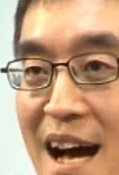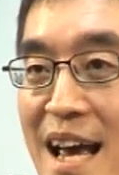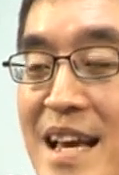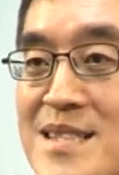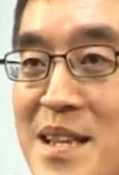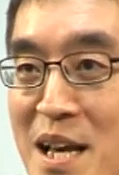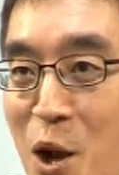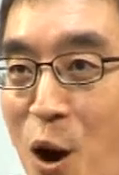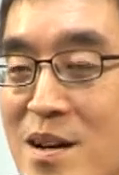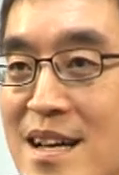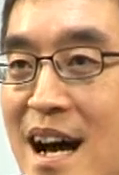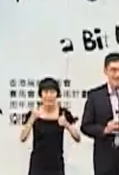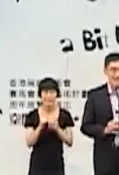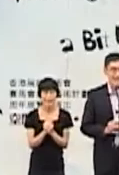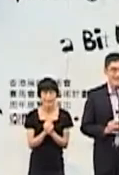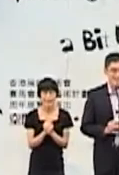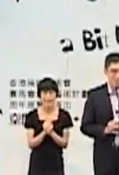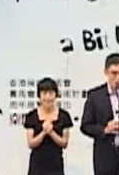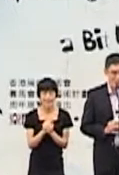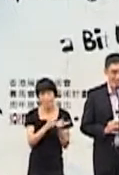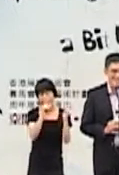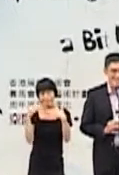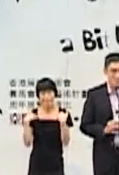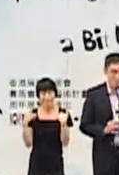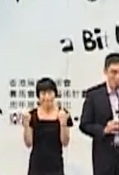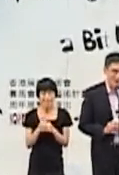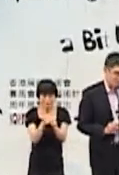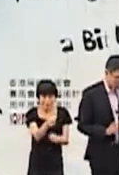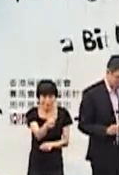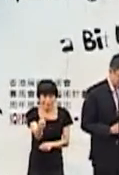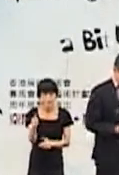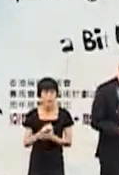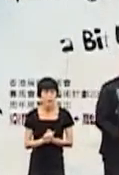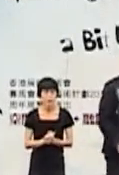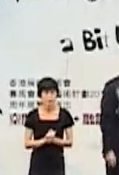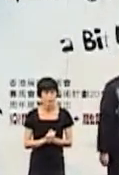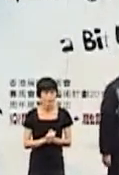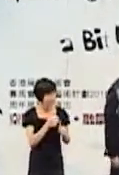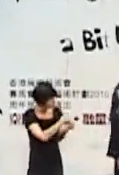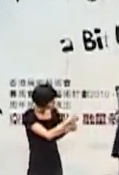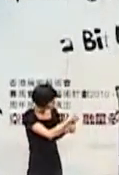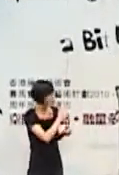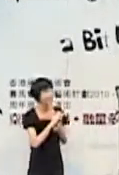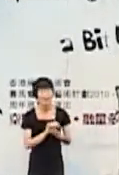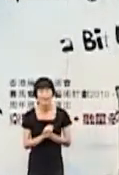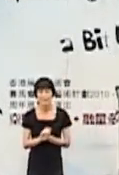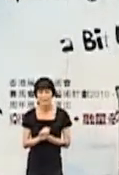家是身體健康，是生活愉快，多謝各位。 多謝戴蘇先